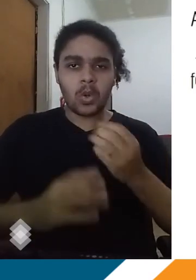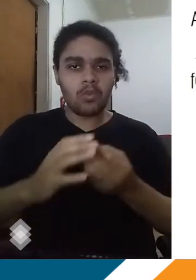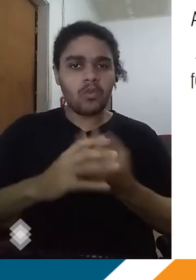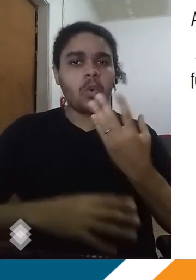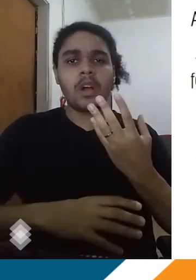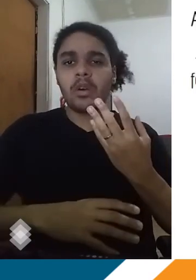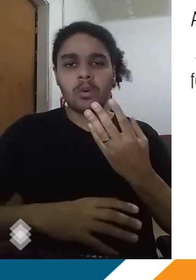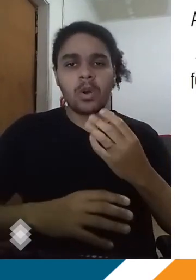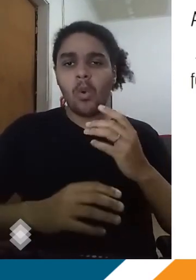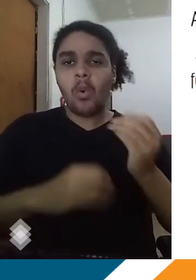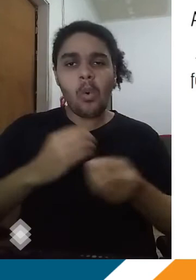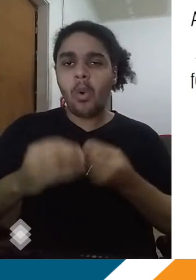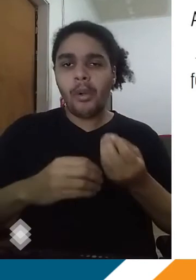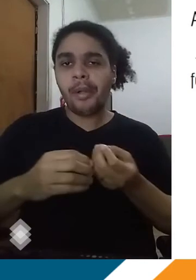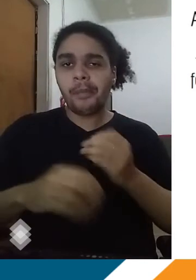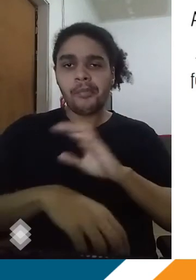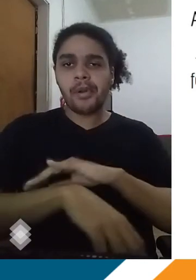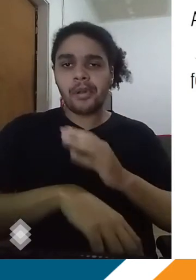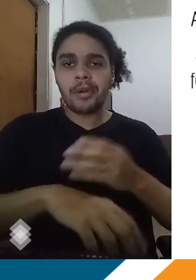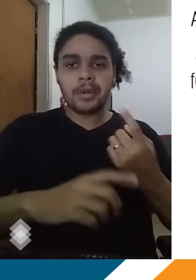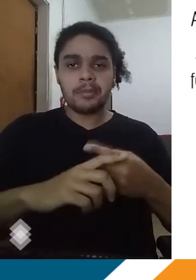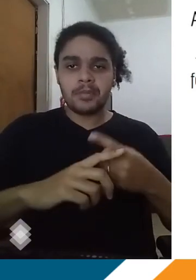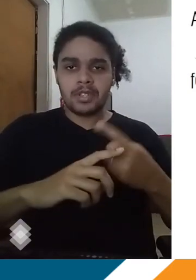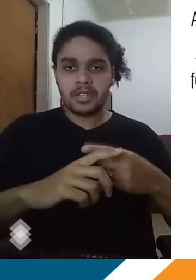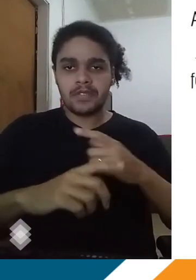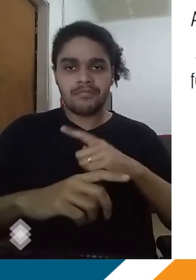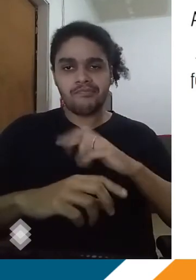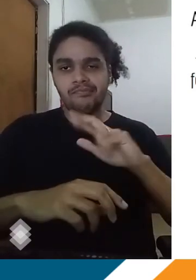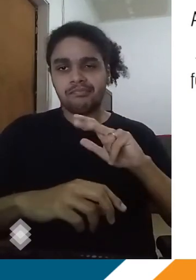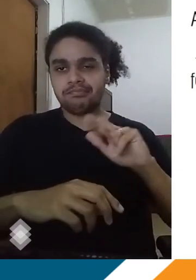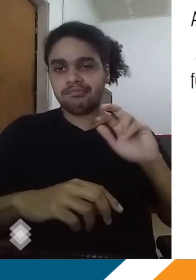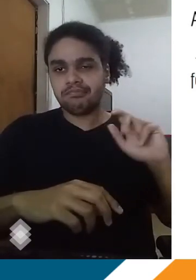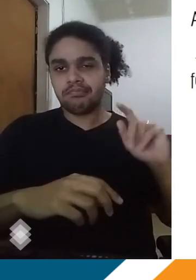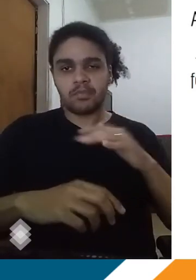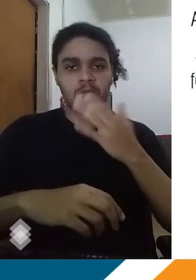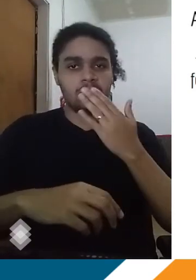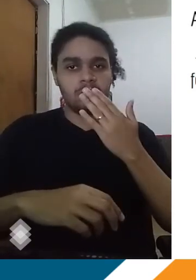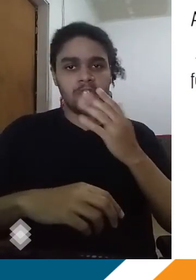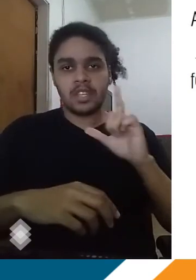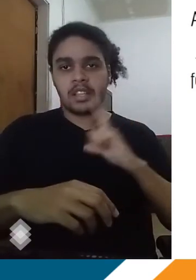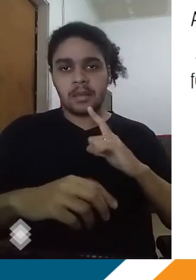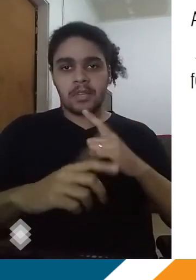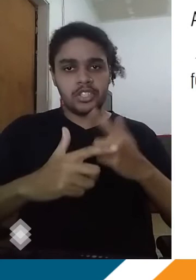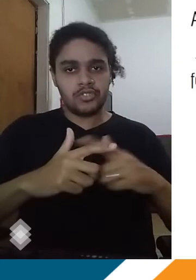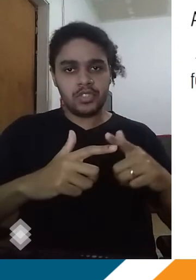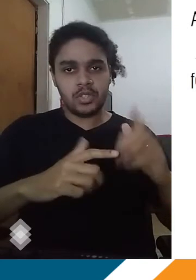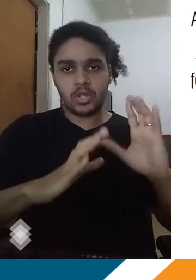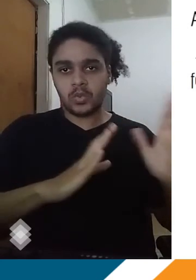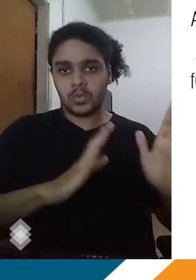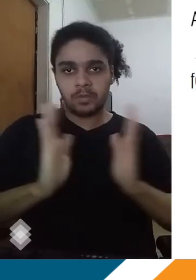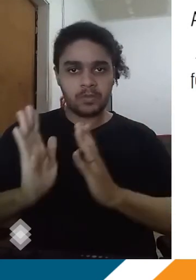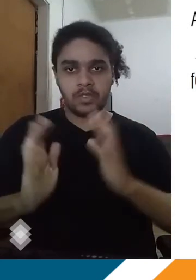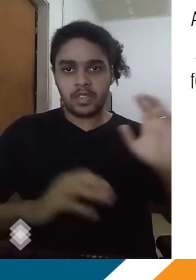Vamos falar primeiro, né, dos agentes de formação do relevo, né, porque o relevo ele é formado por diferentes agentes. Esses agentes a